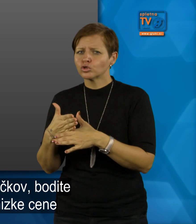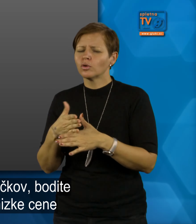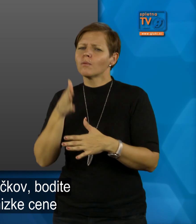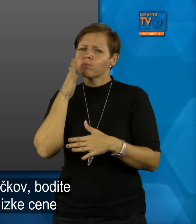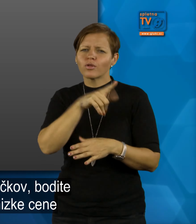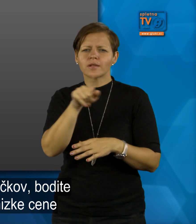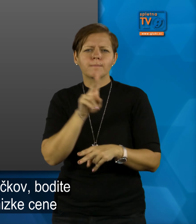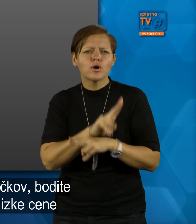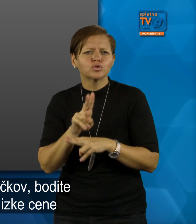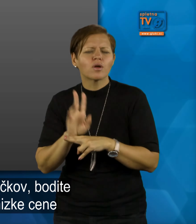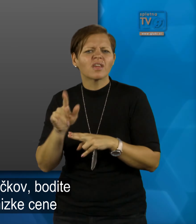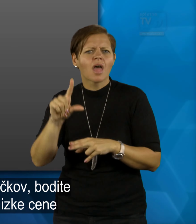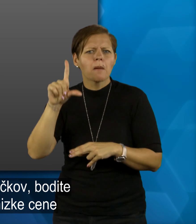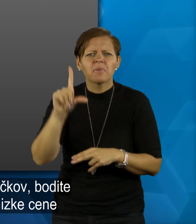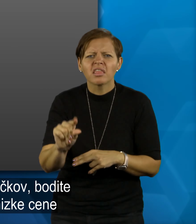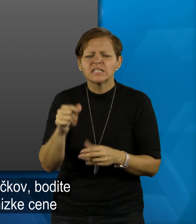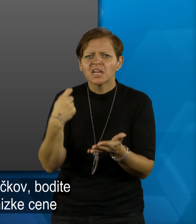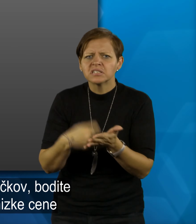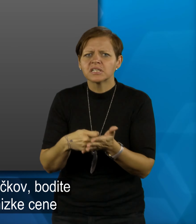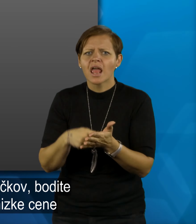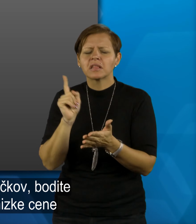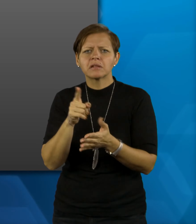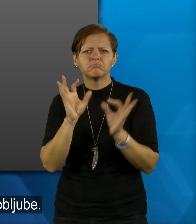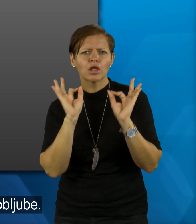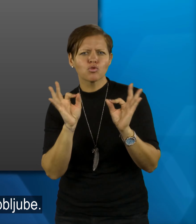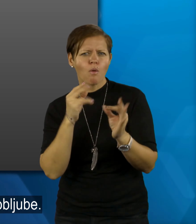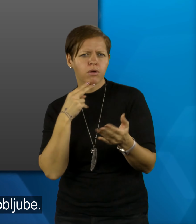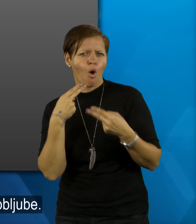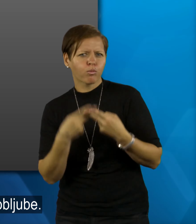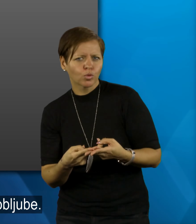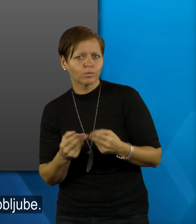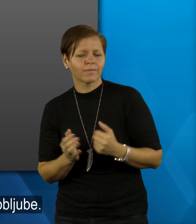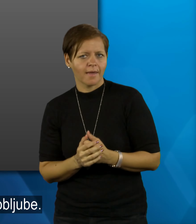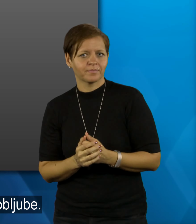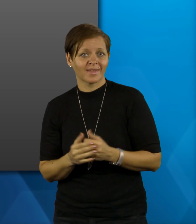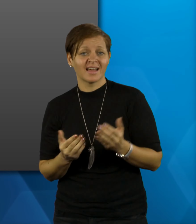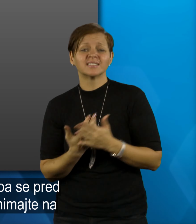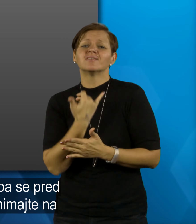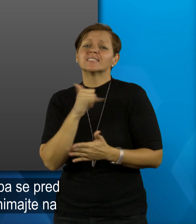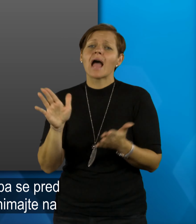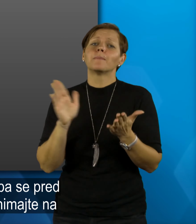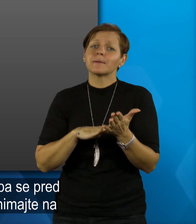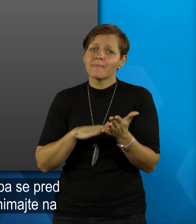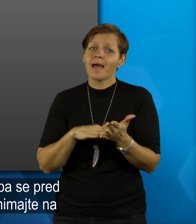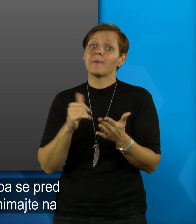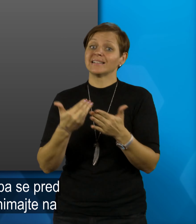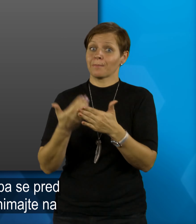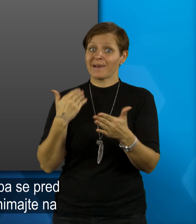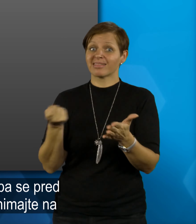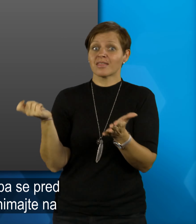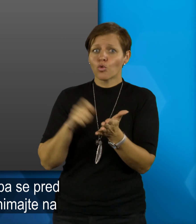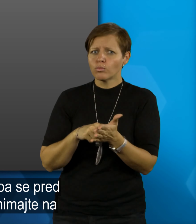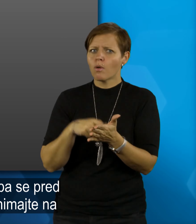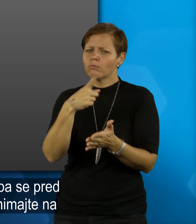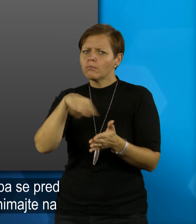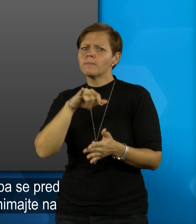pripomočkov, bodite pozorni na prenizke cene in predobre obljube. Za vsak primer pa se pred